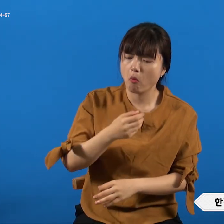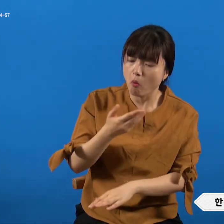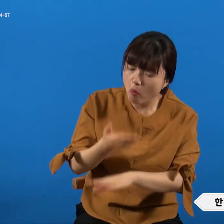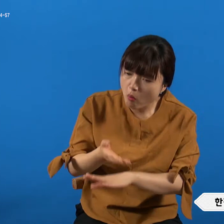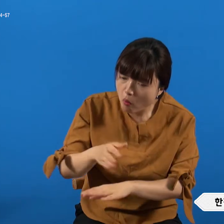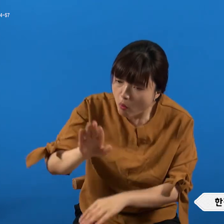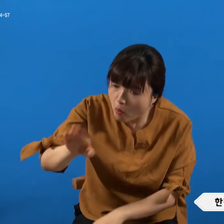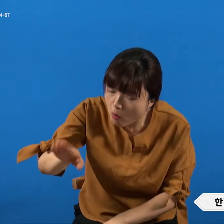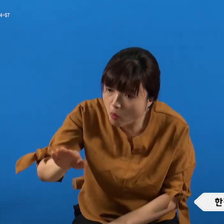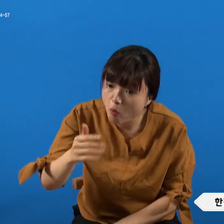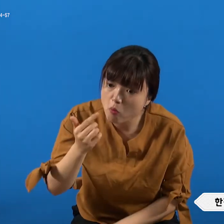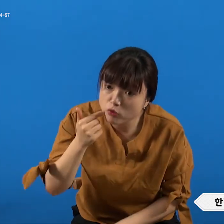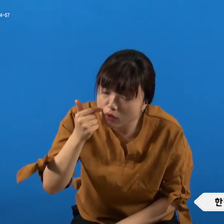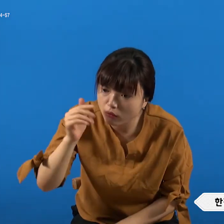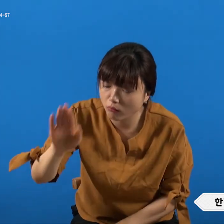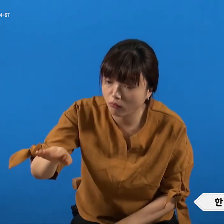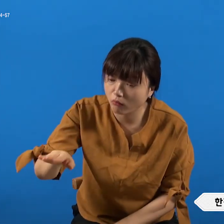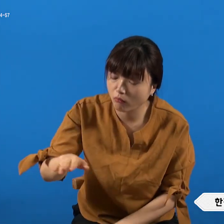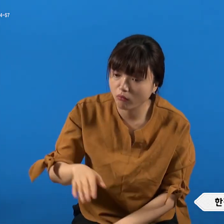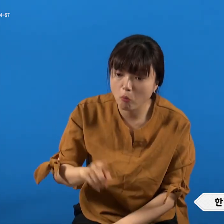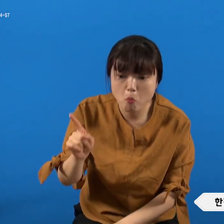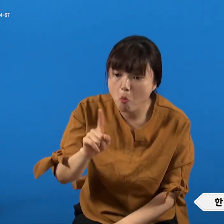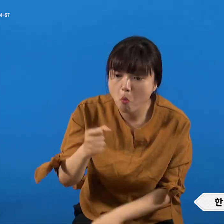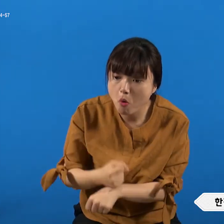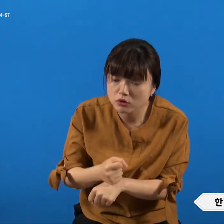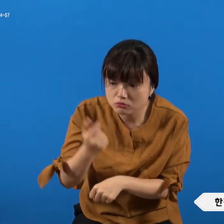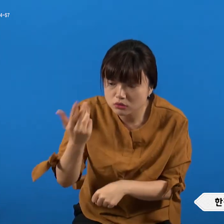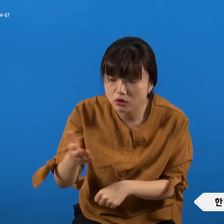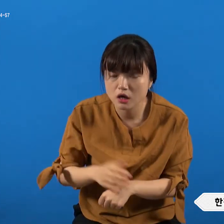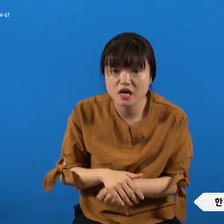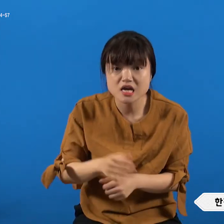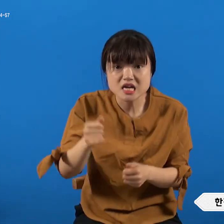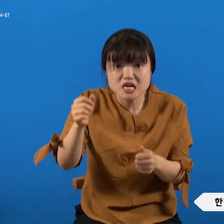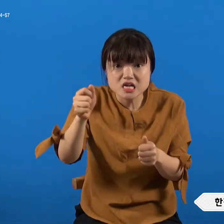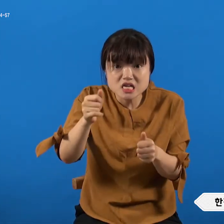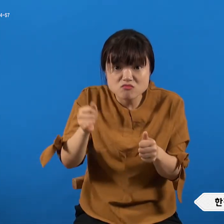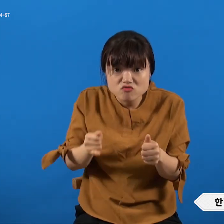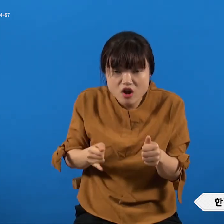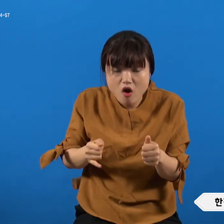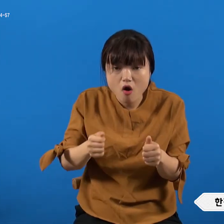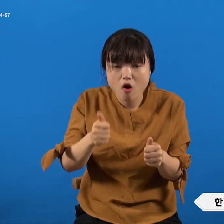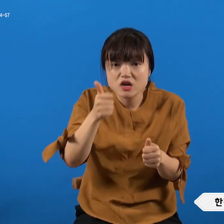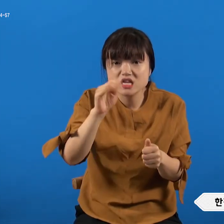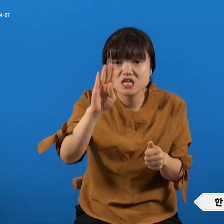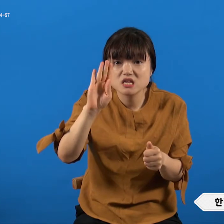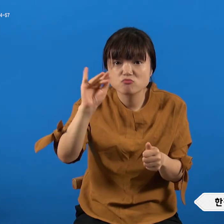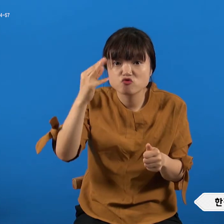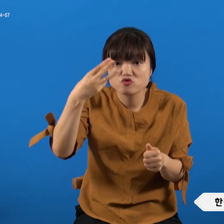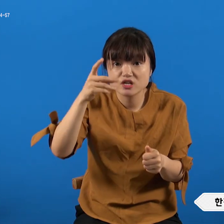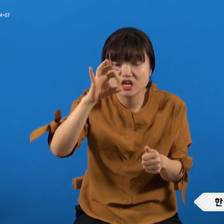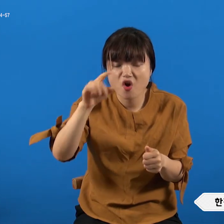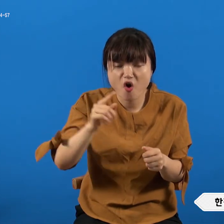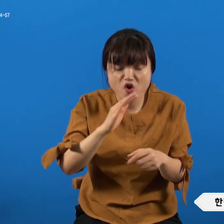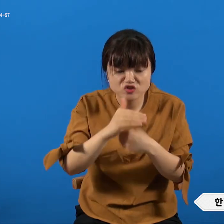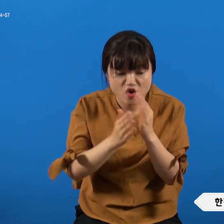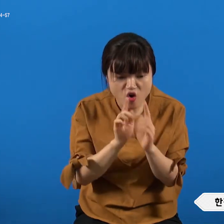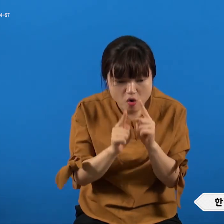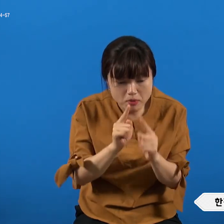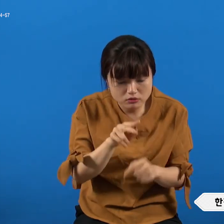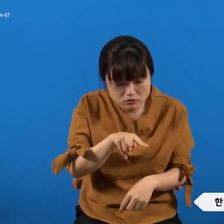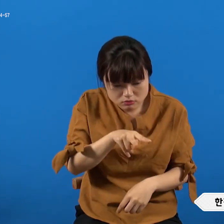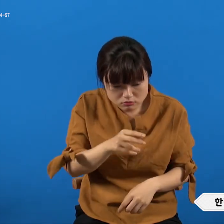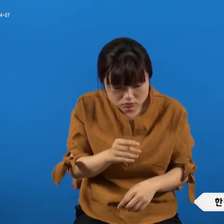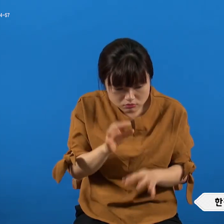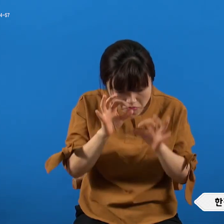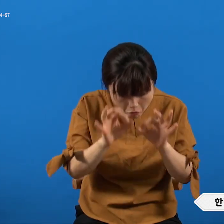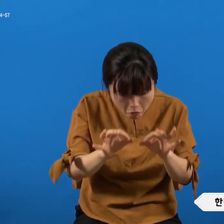목사님 뭐 하고 계십니까? 하고 봤더니 히브리어 원어 성경을 펴놓고 성경을 주해하고